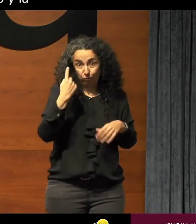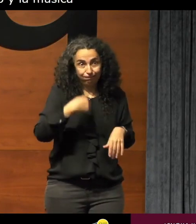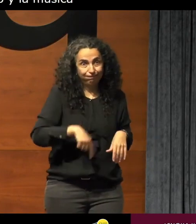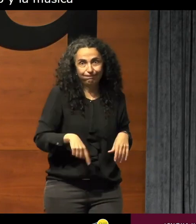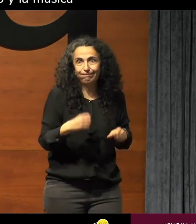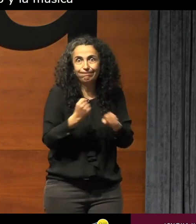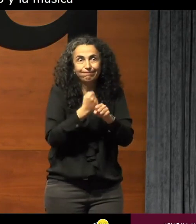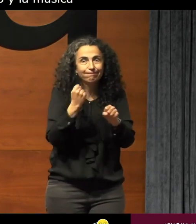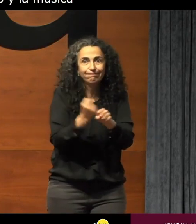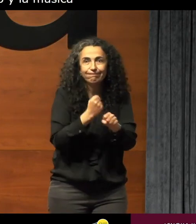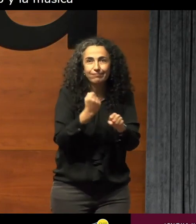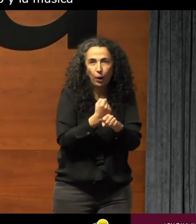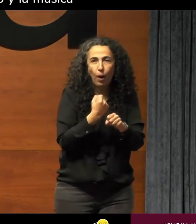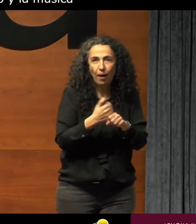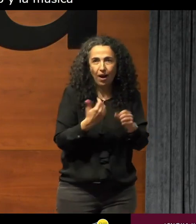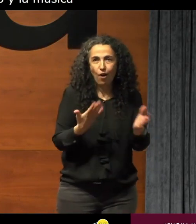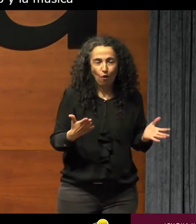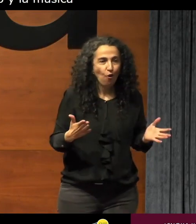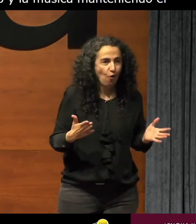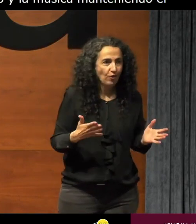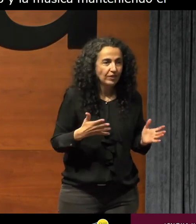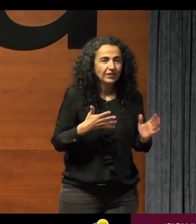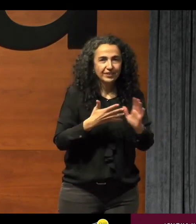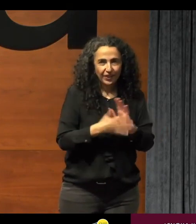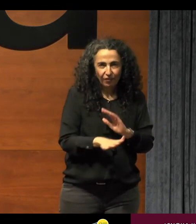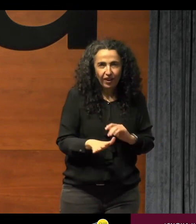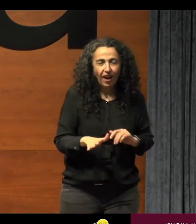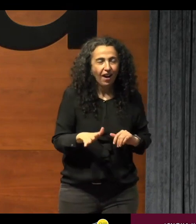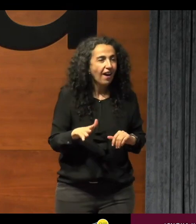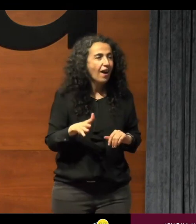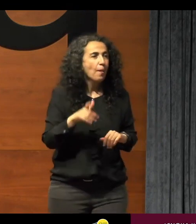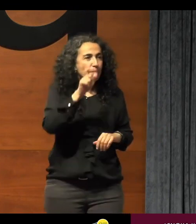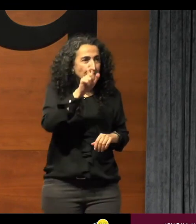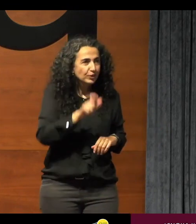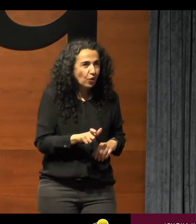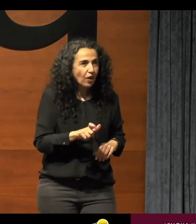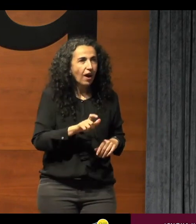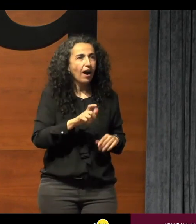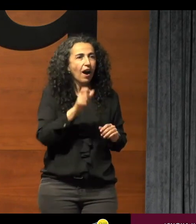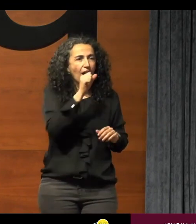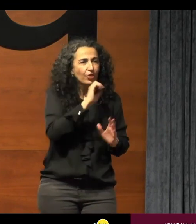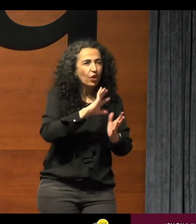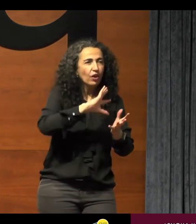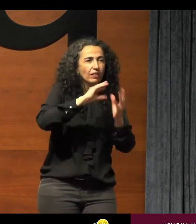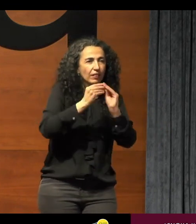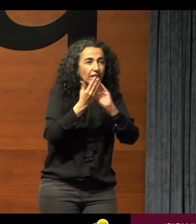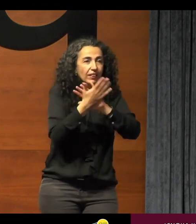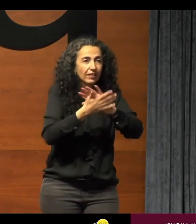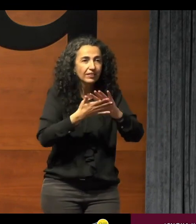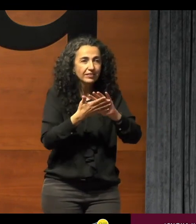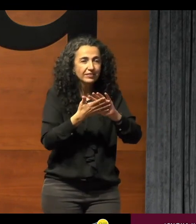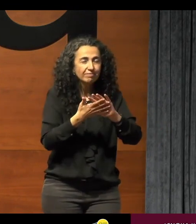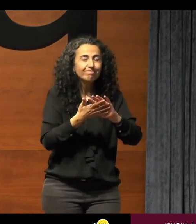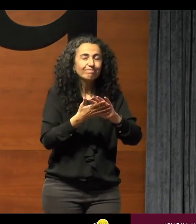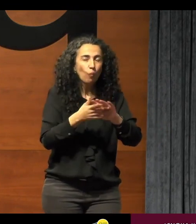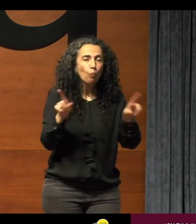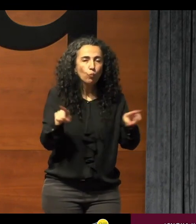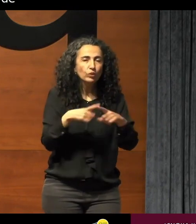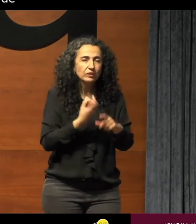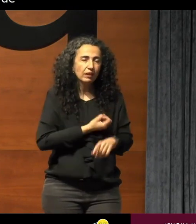la canción. Expresión no solo facial, sino también corporal. Como digo, un trabajo bastante arduo,